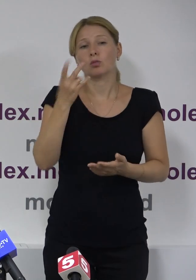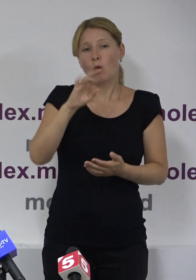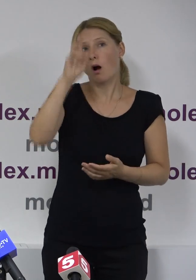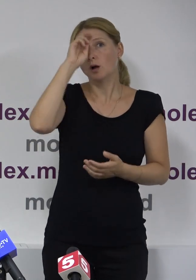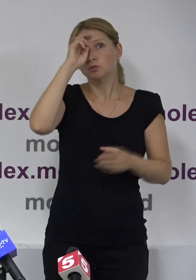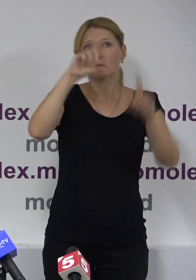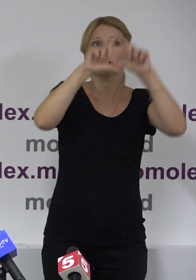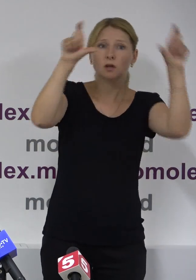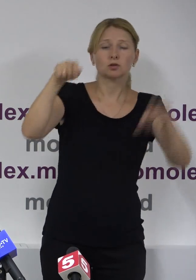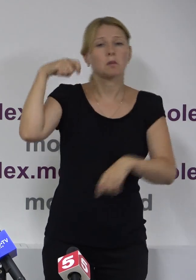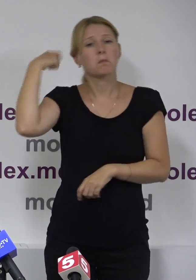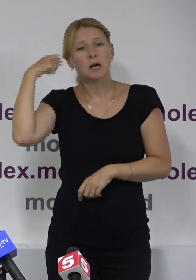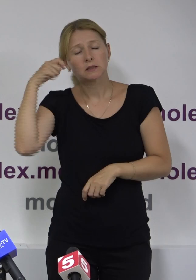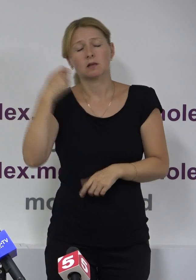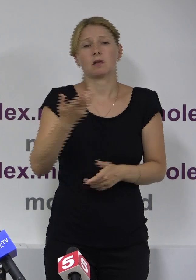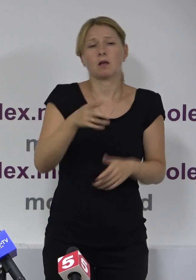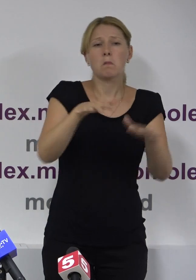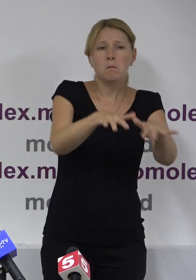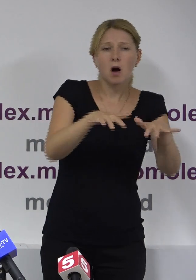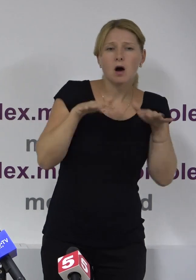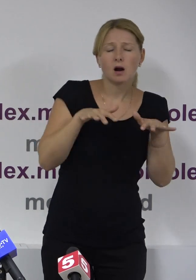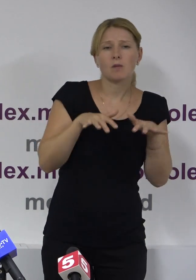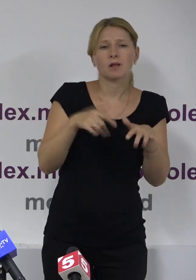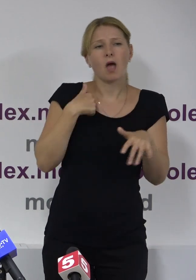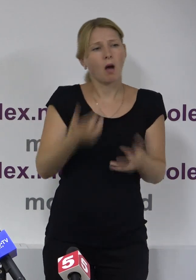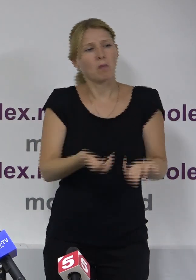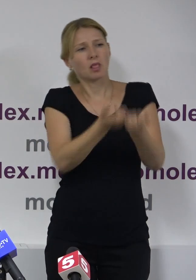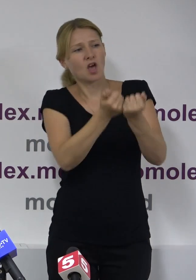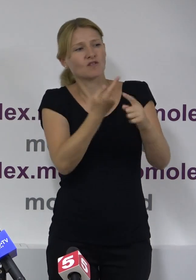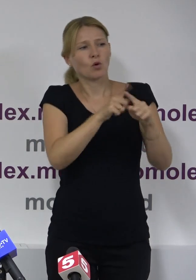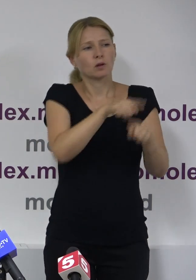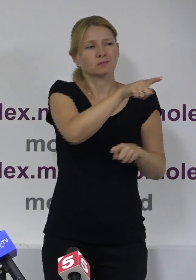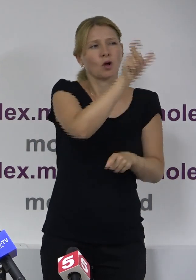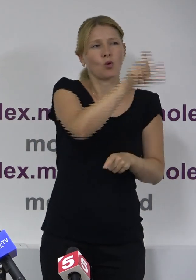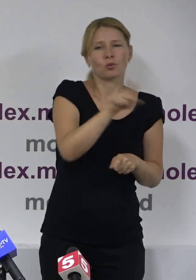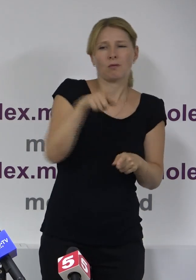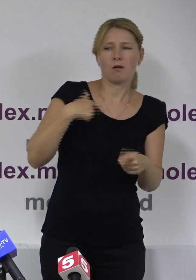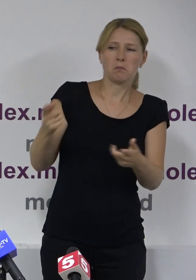publică, președinție, parlament, iese cineva și anunță că, uite, susține o opțiune sau